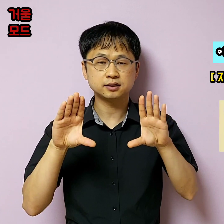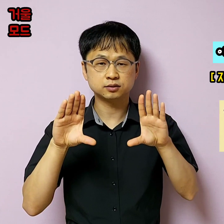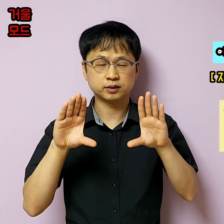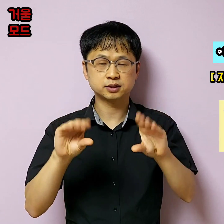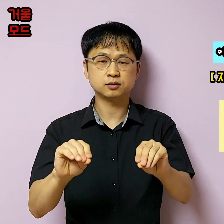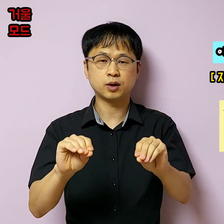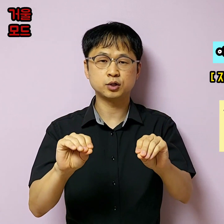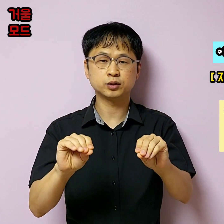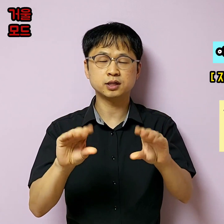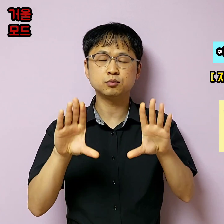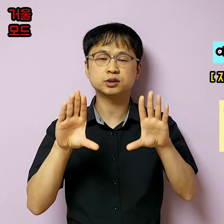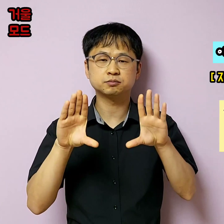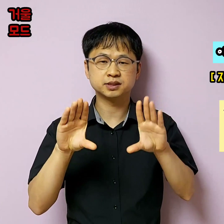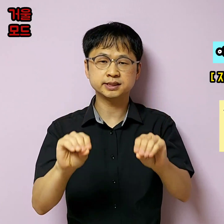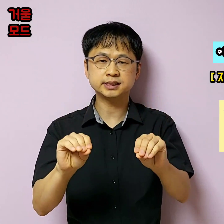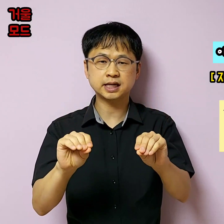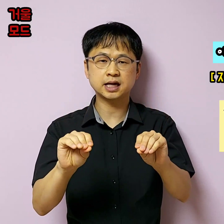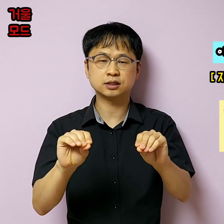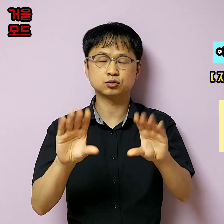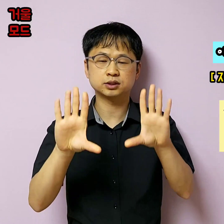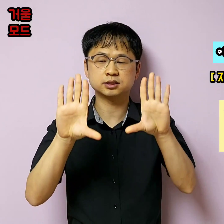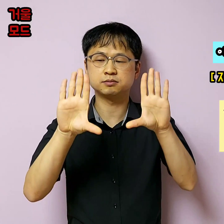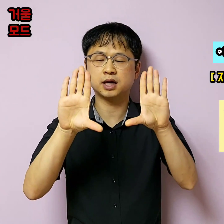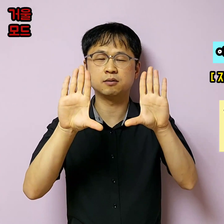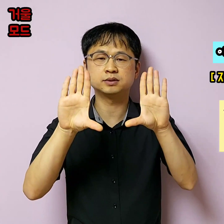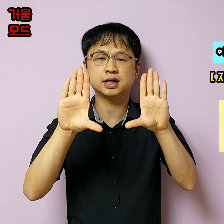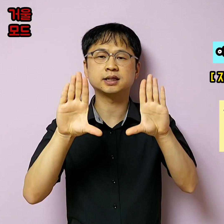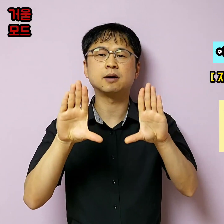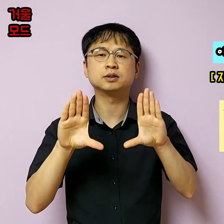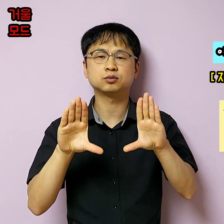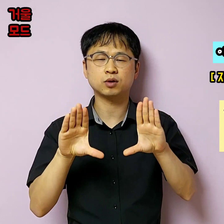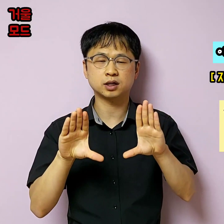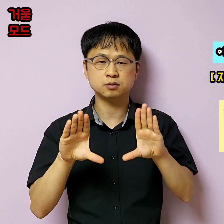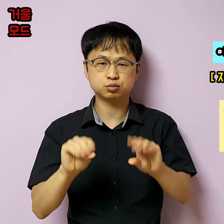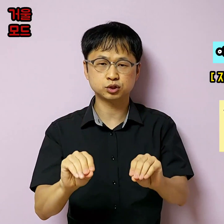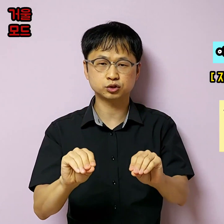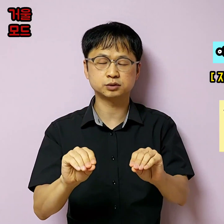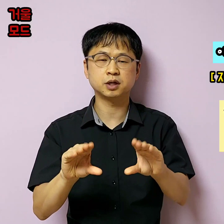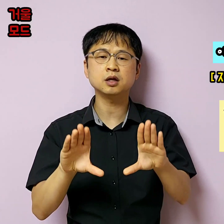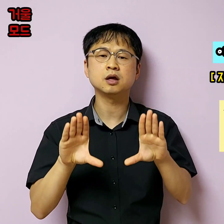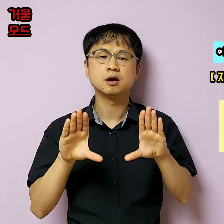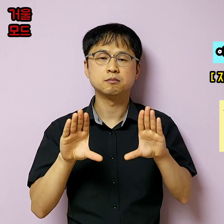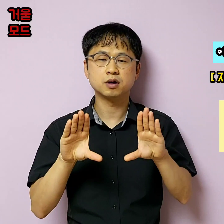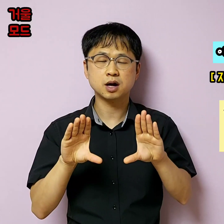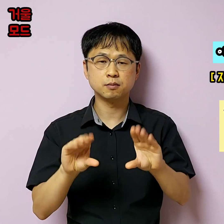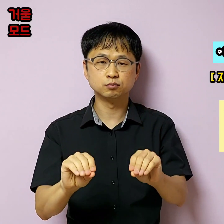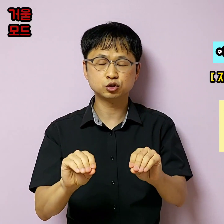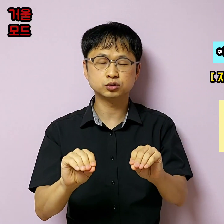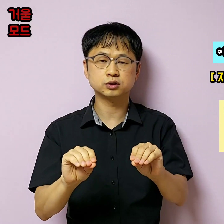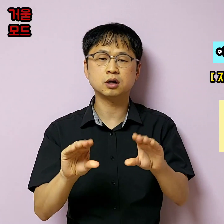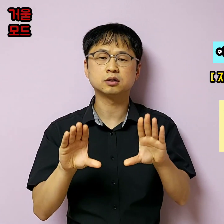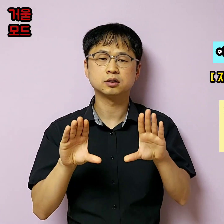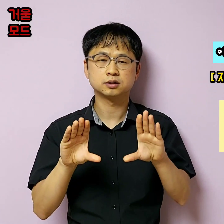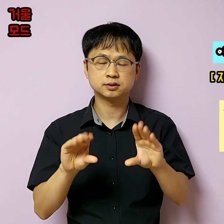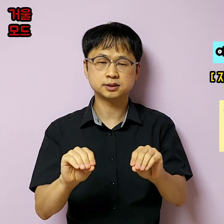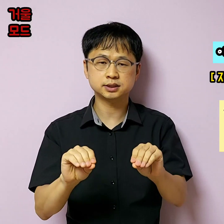끝났다는 완전 완료되는 모습, 끝이다 라는 수어 썼습니다. 엄지랑 나머지 손가락을 붙여주시면 뭔가 멈추는 것, 그치는